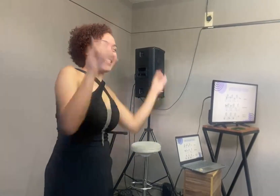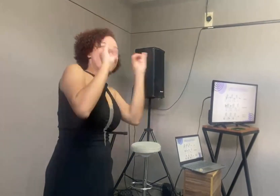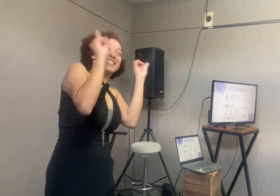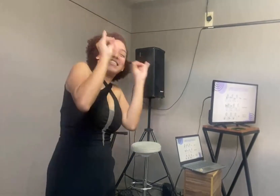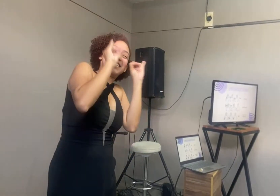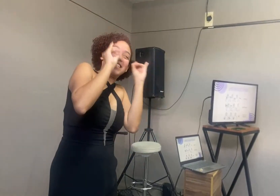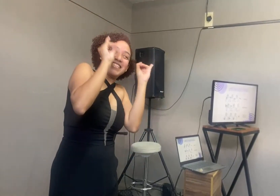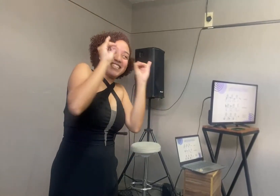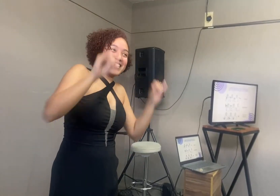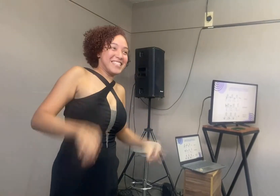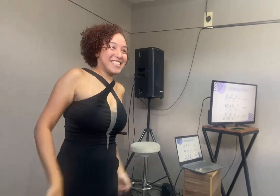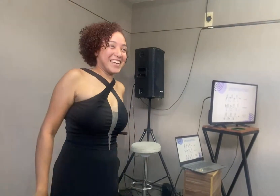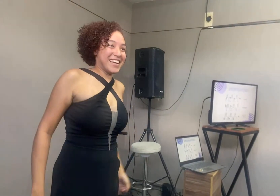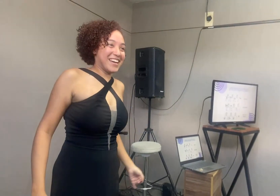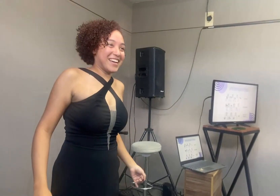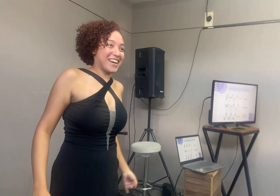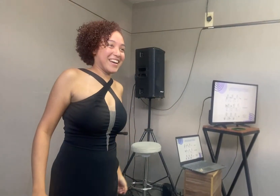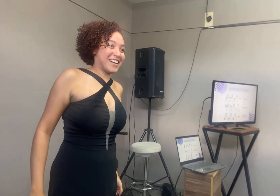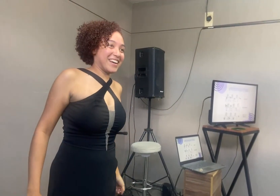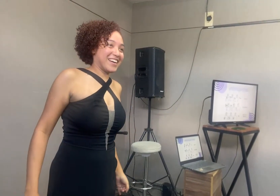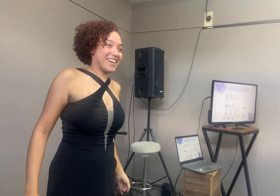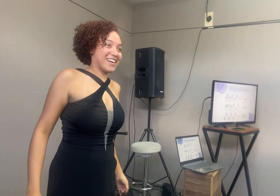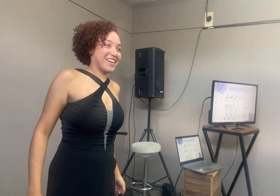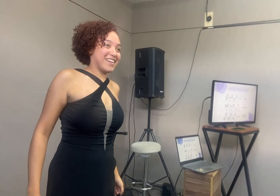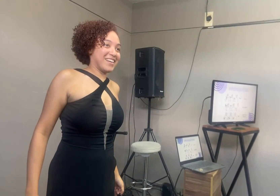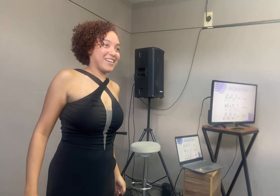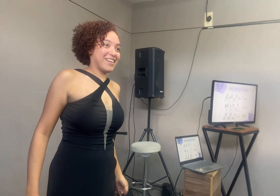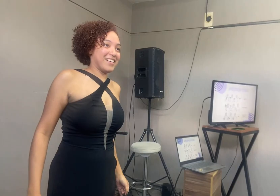Aí pode ser assim também, ó, tia Paty, ó.